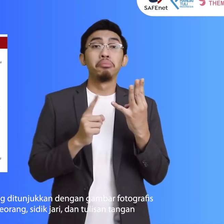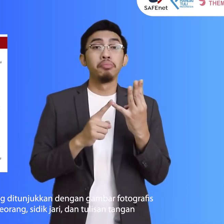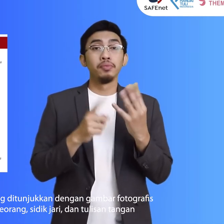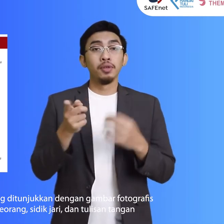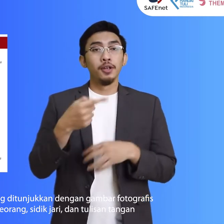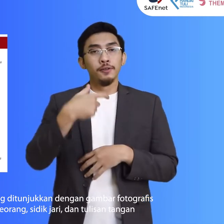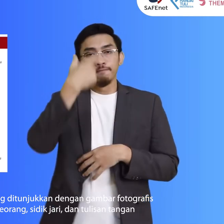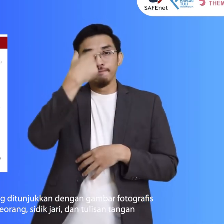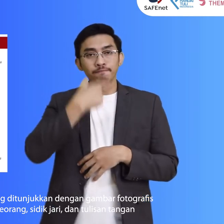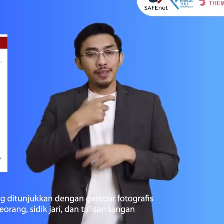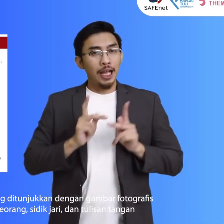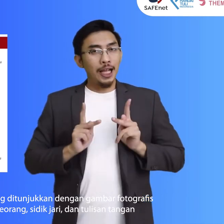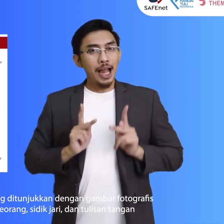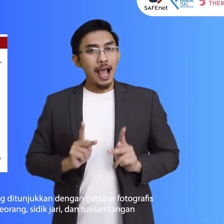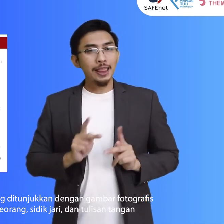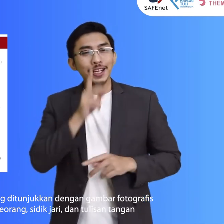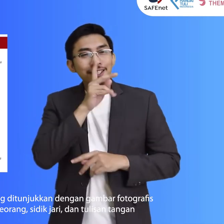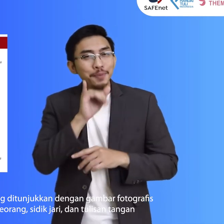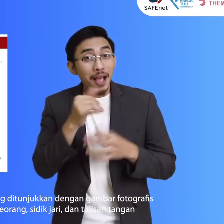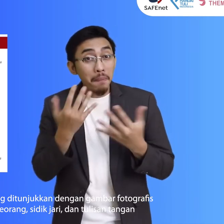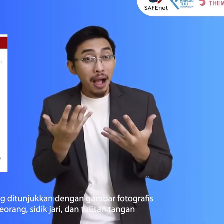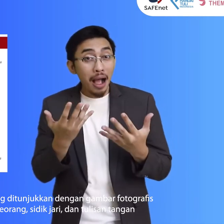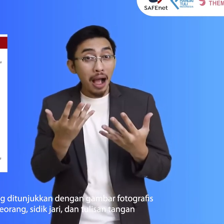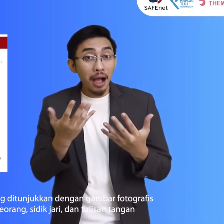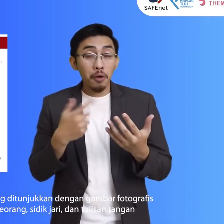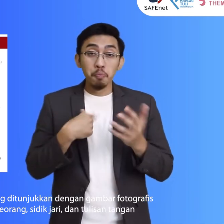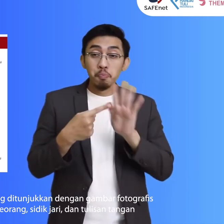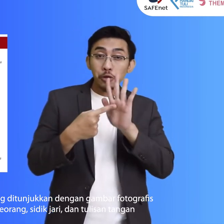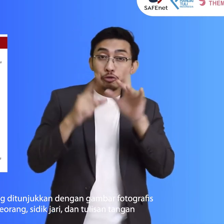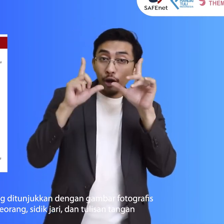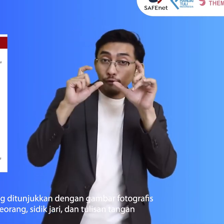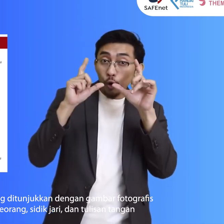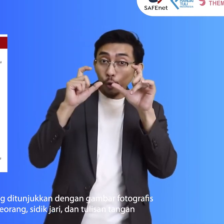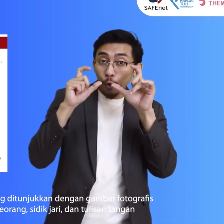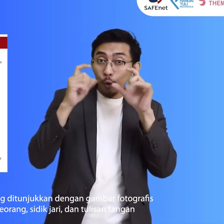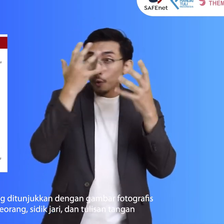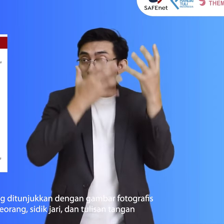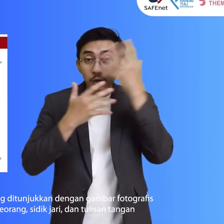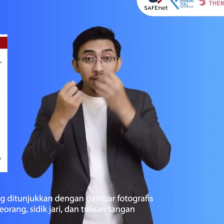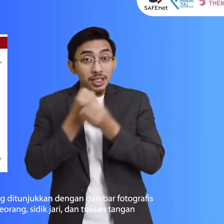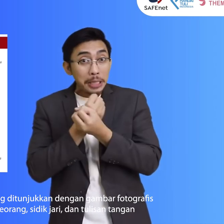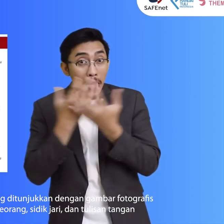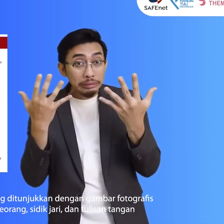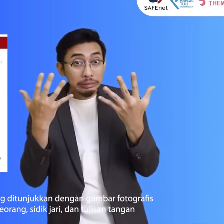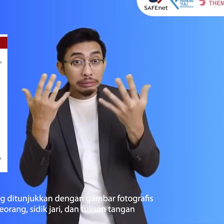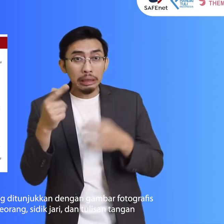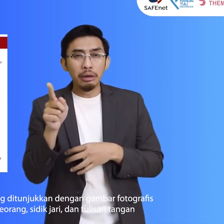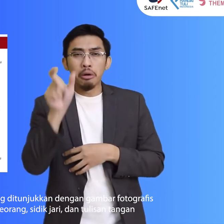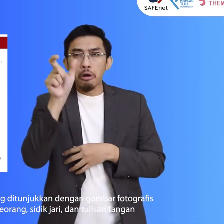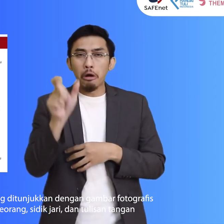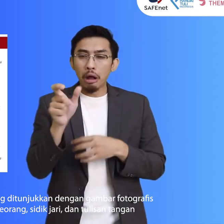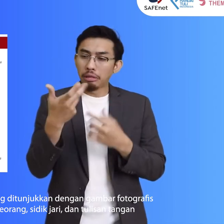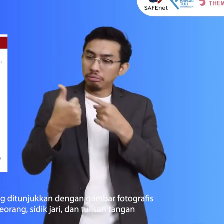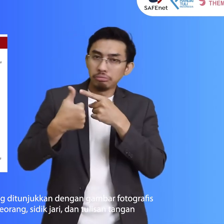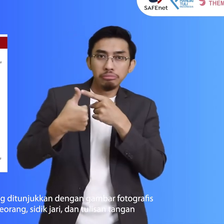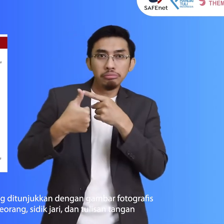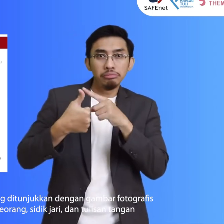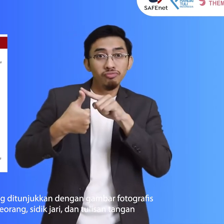baik rumah maupun surel ke-4 karakteristik personal yang ditunjukkan dengan gambar